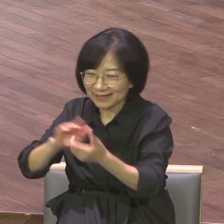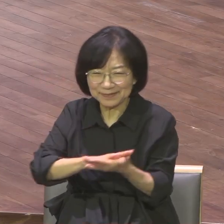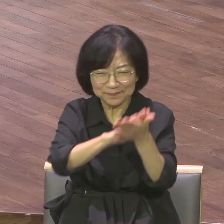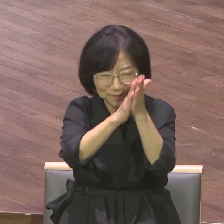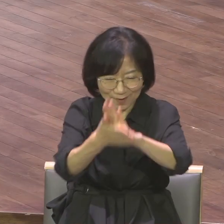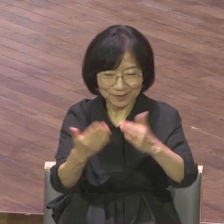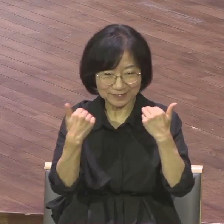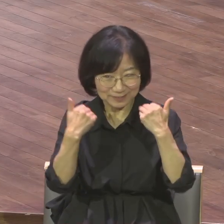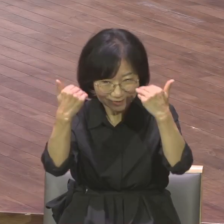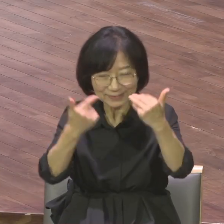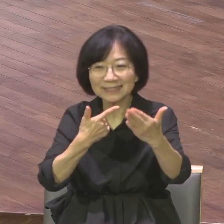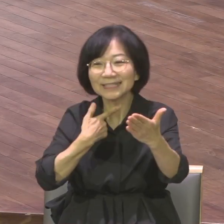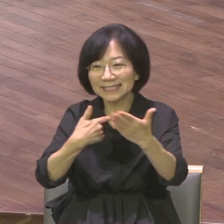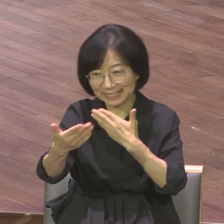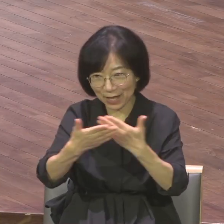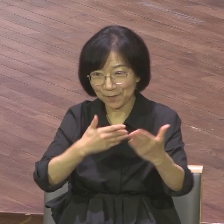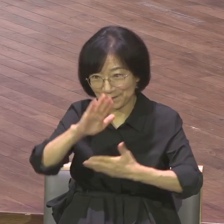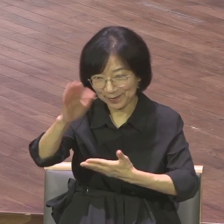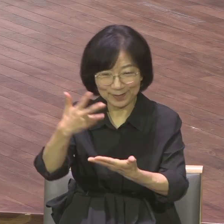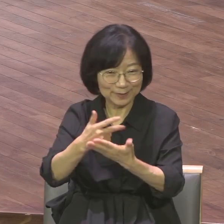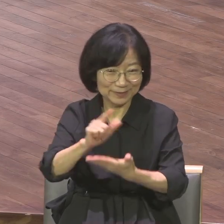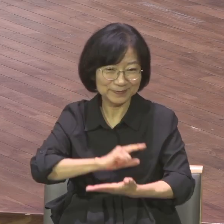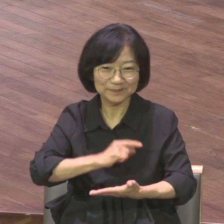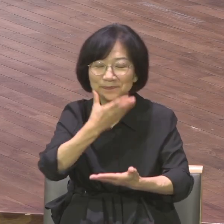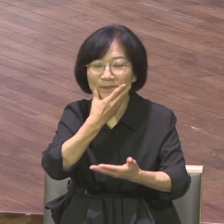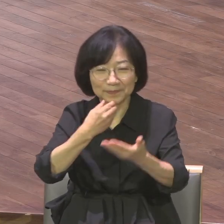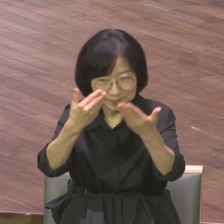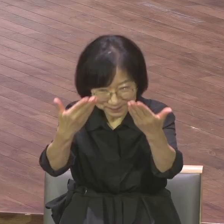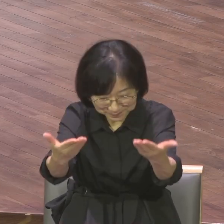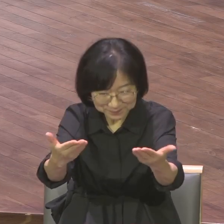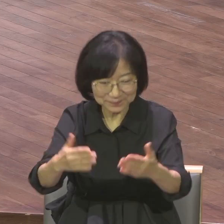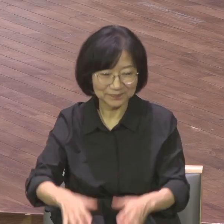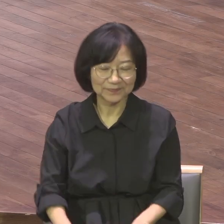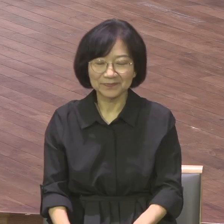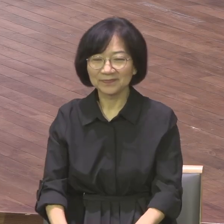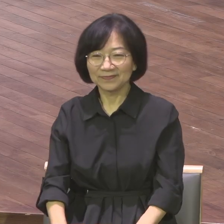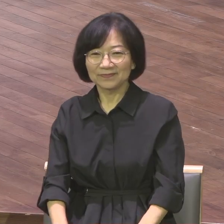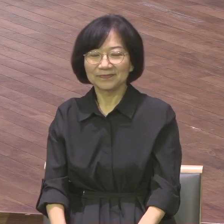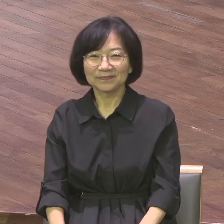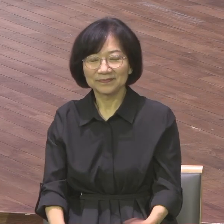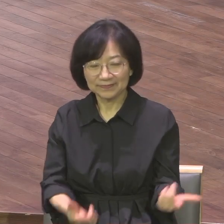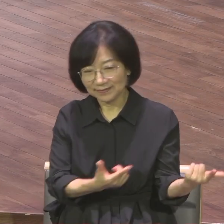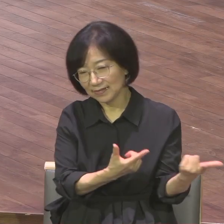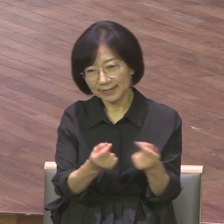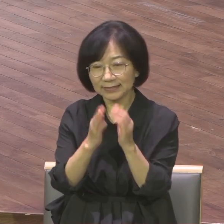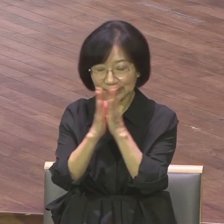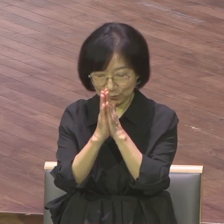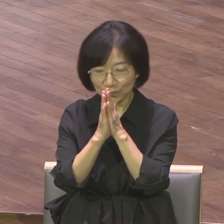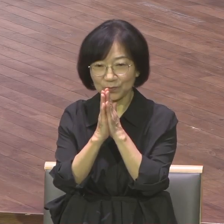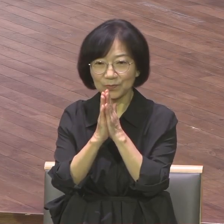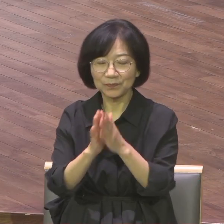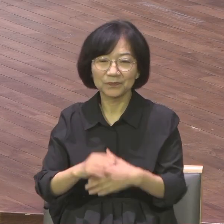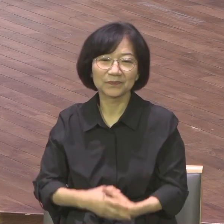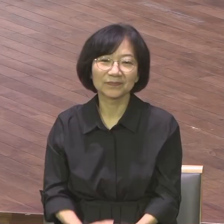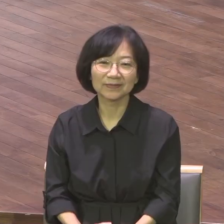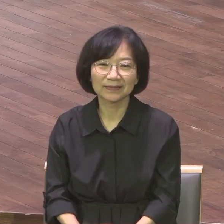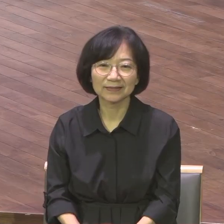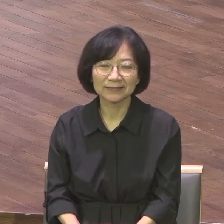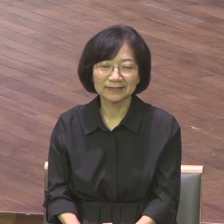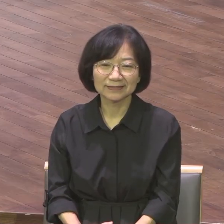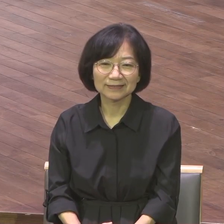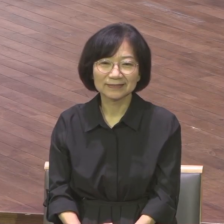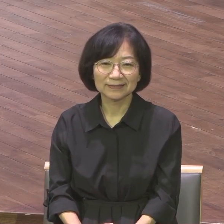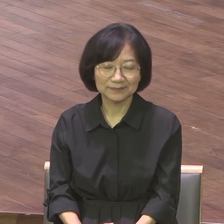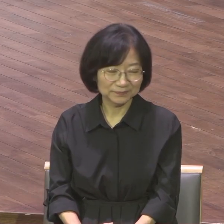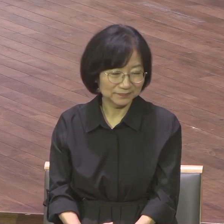체험하는 영계 전 성도 되기를 주님으로 축복합니다. 주신 말씀 생각하고 기도하겠습니다. 하나님 앞에 간절한